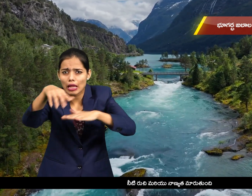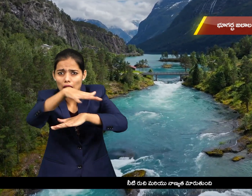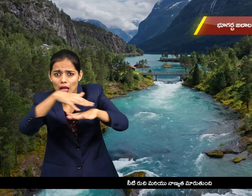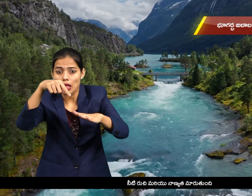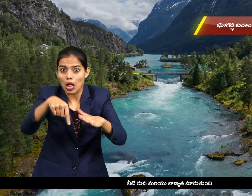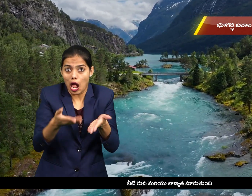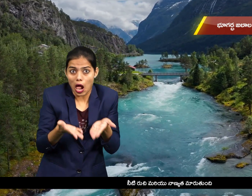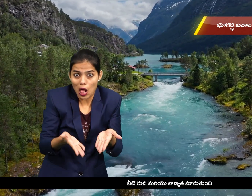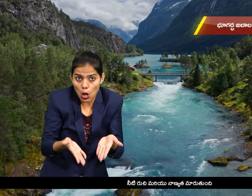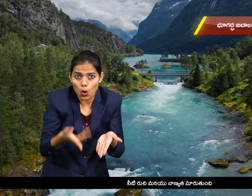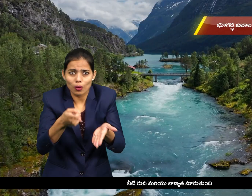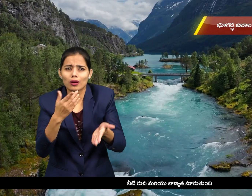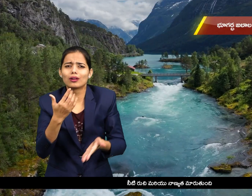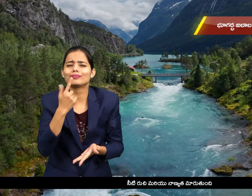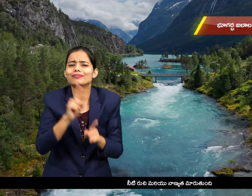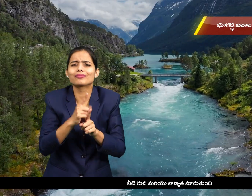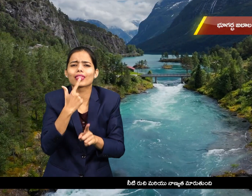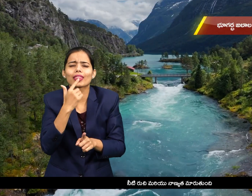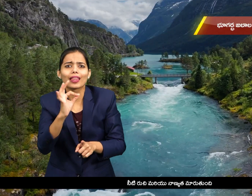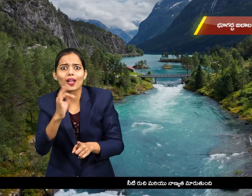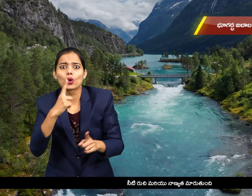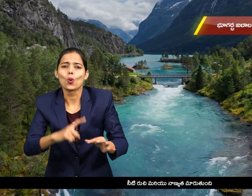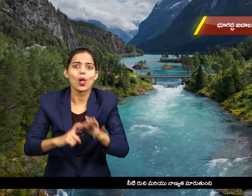నీరు రుచి మరియు నాణ్యత మారుతుంది.